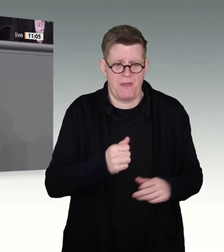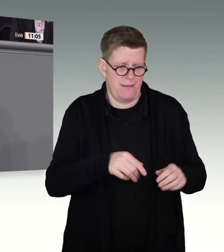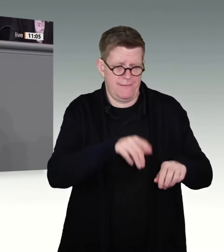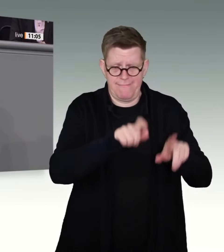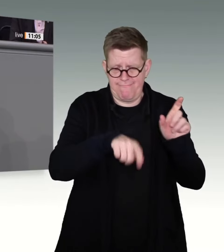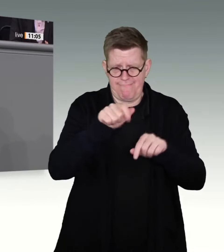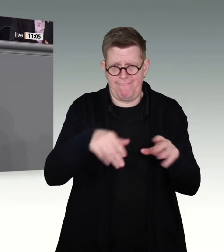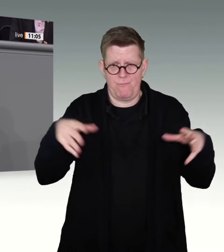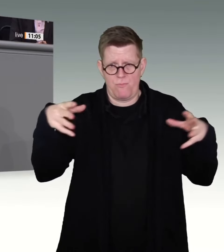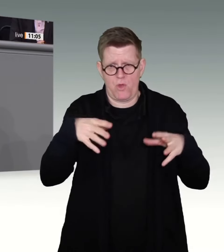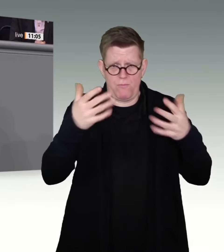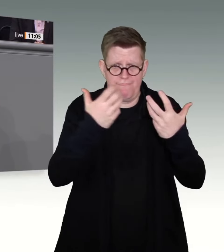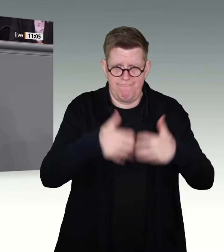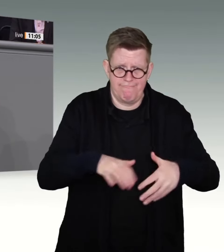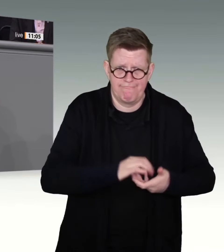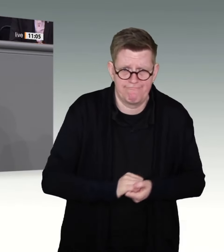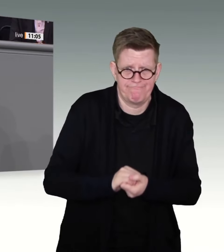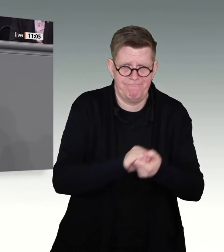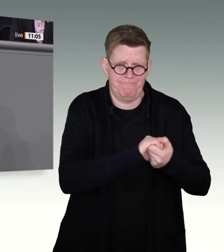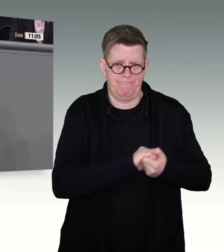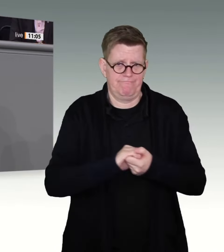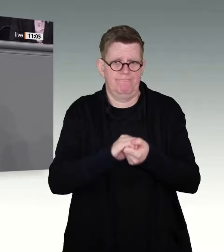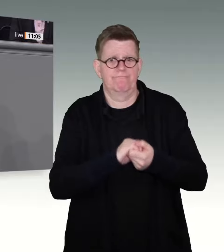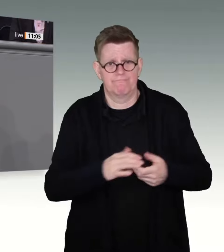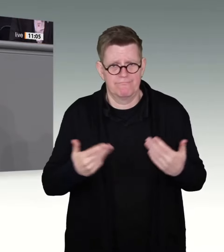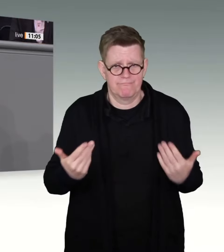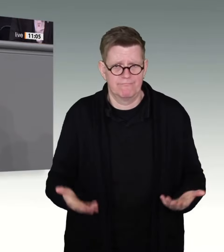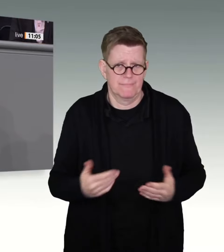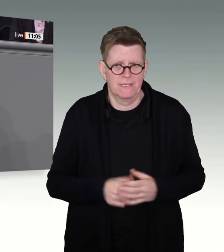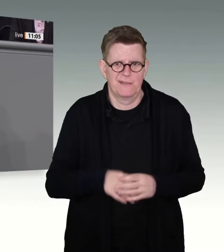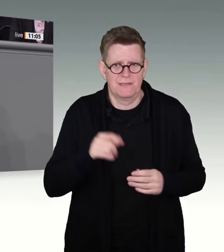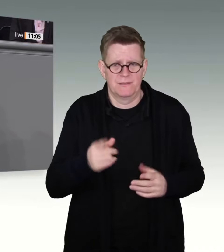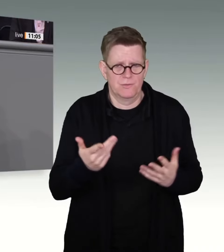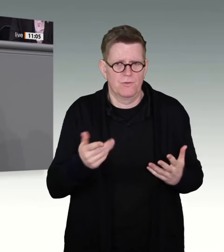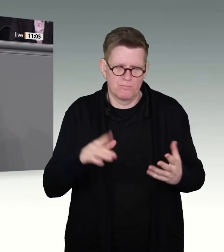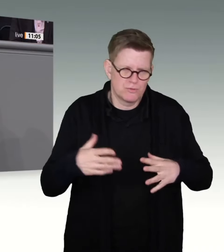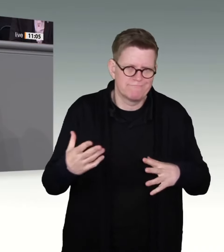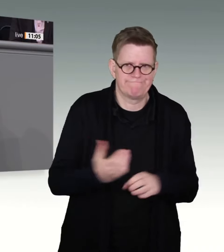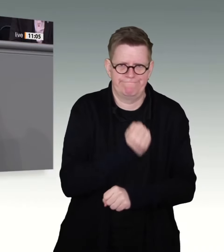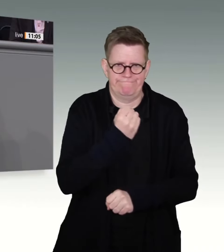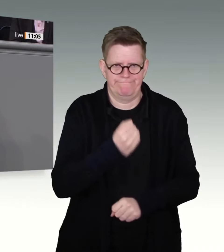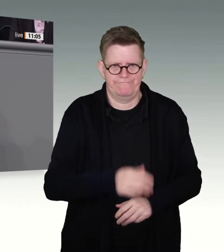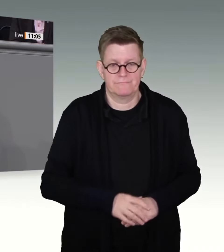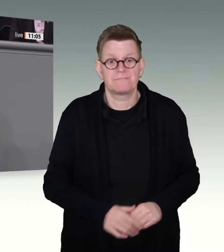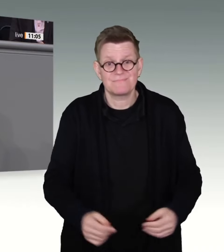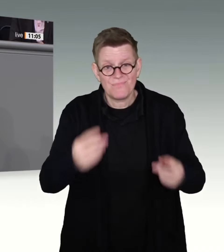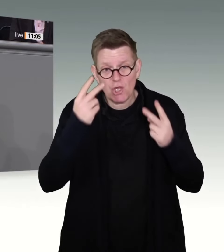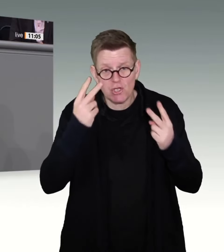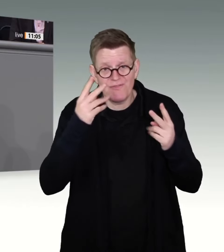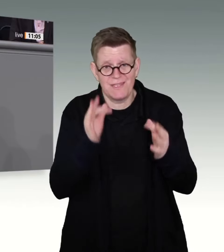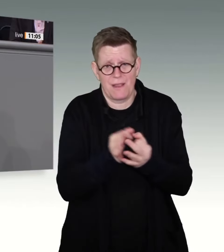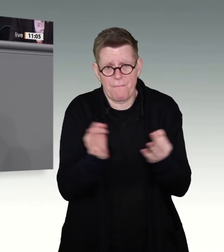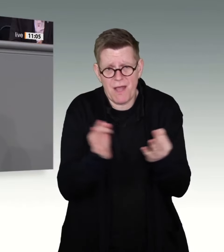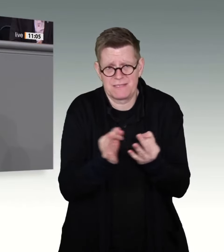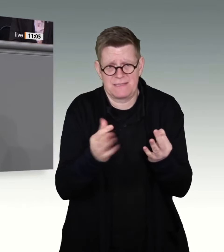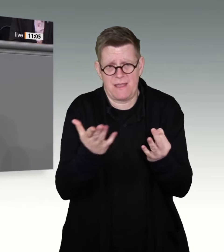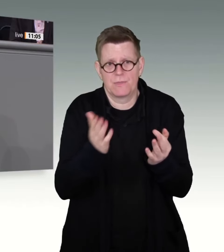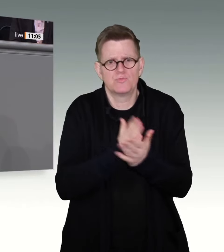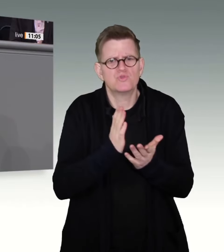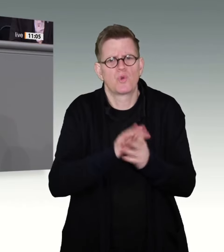notwendig, um die komplexen Herausforderungen im Bauwesen zu bewältigen. Zu den wichtigsten Maßnahmen, von denen wir